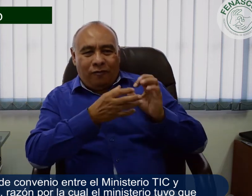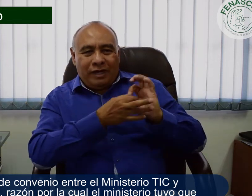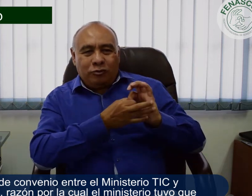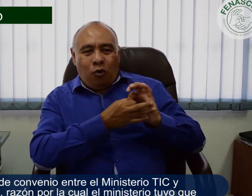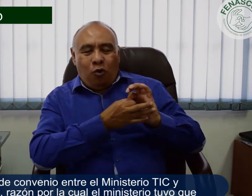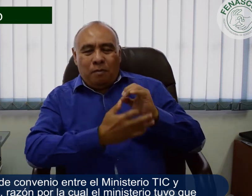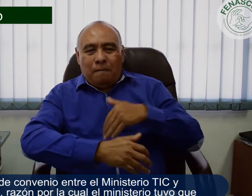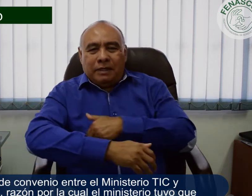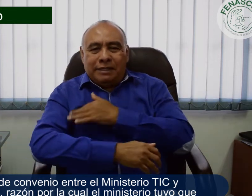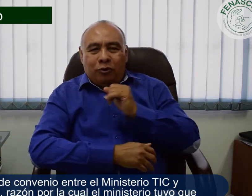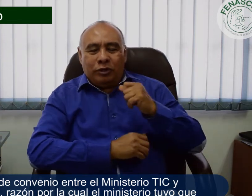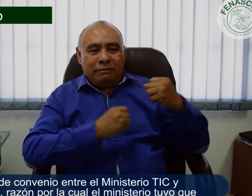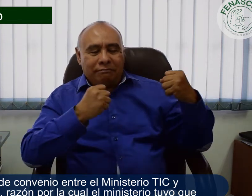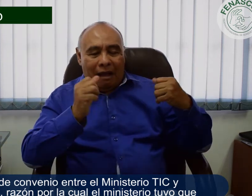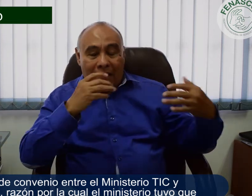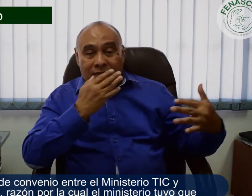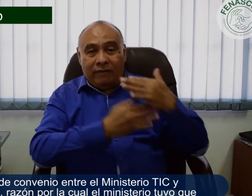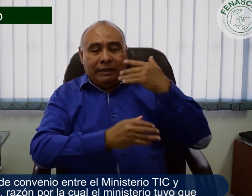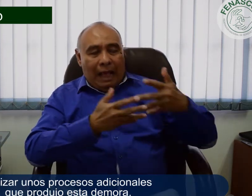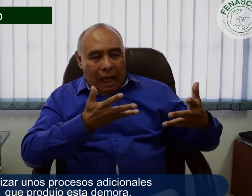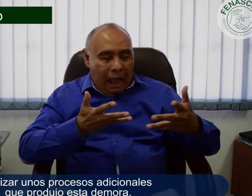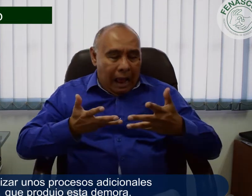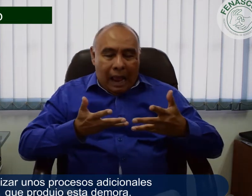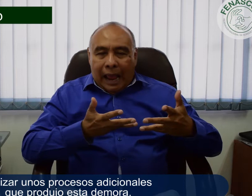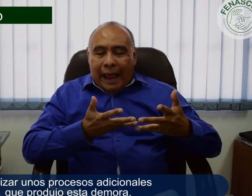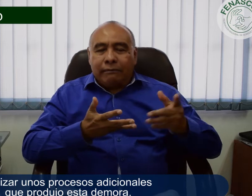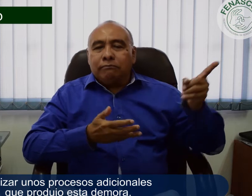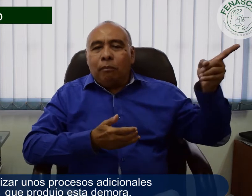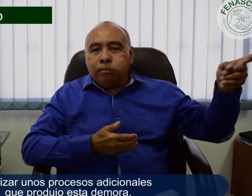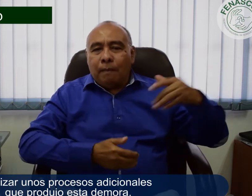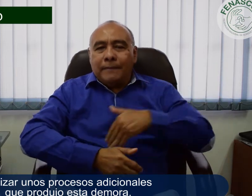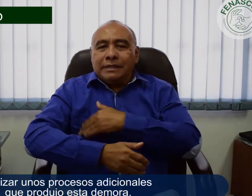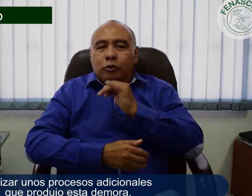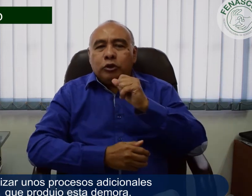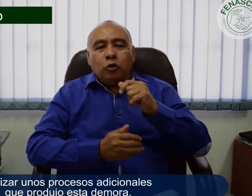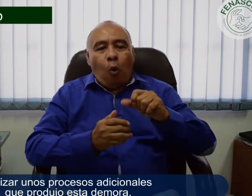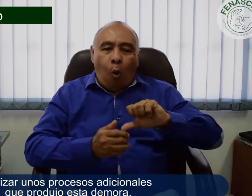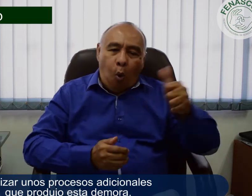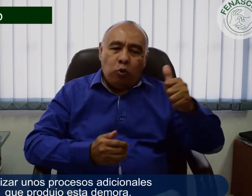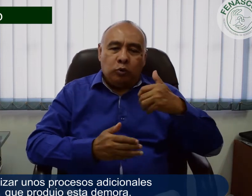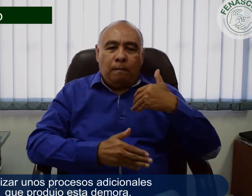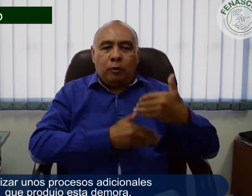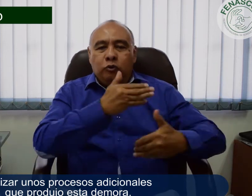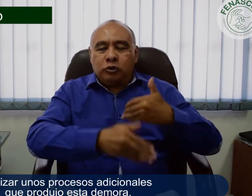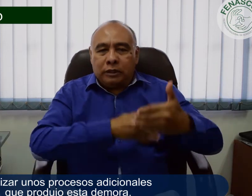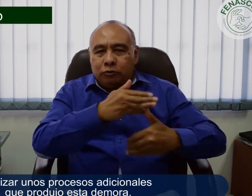FENASCOL, razón por la cual el Ministerio tuvo que realizar unos procesos adicionales que produjo esta demora.